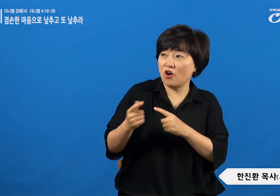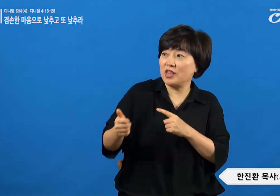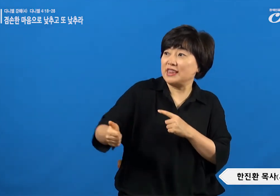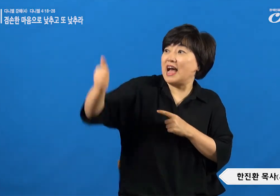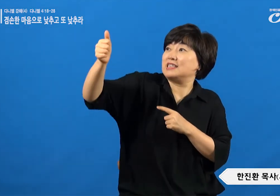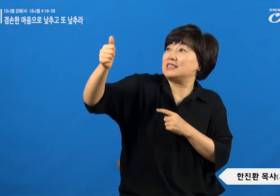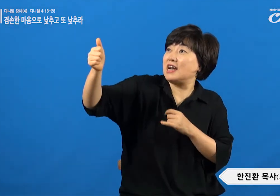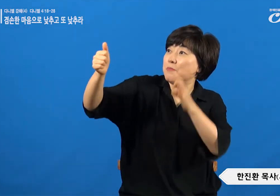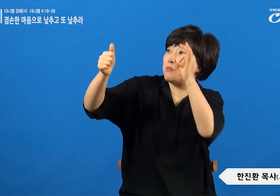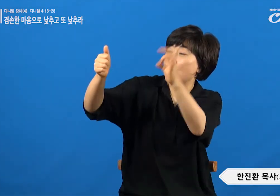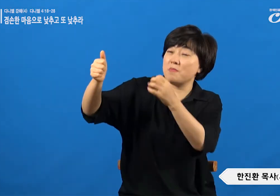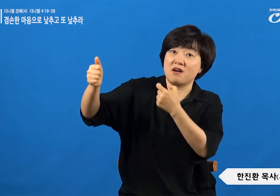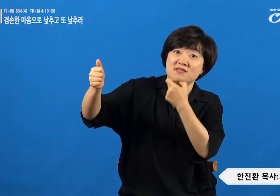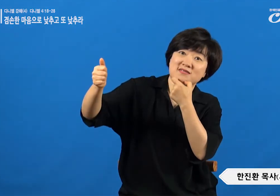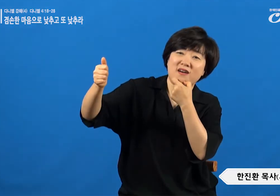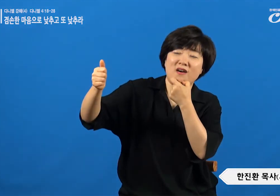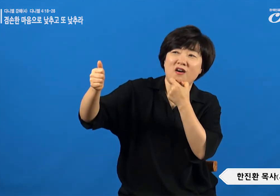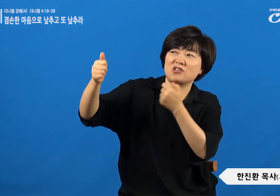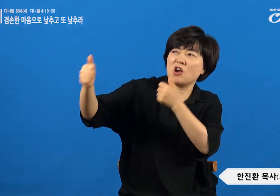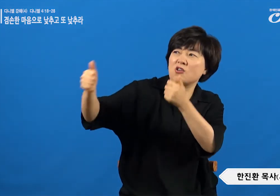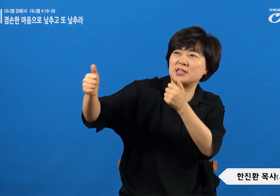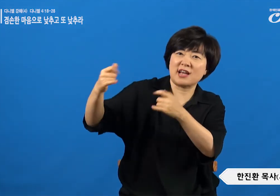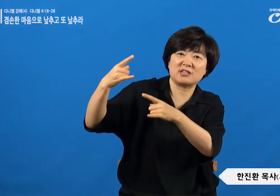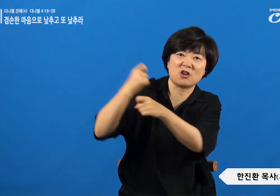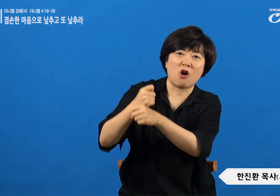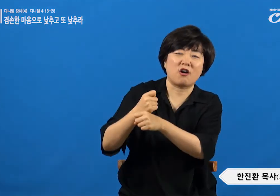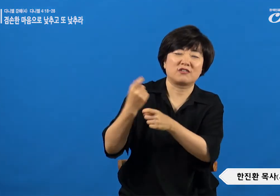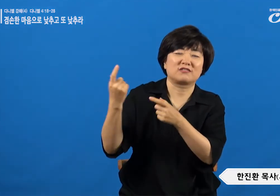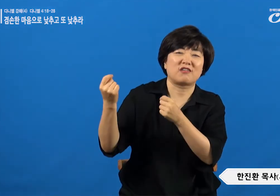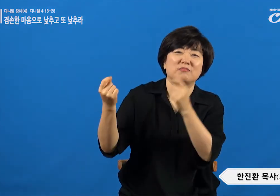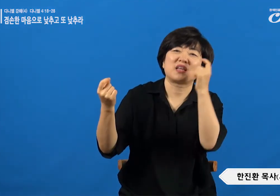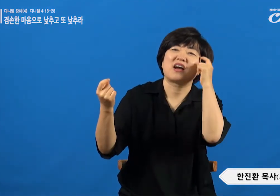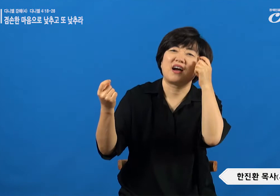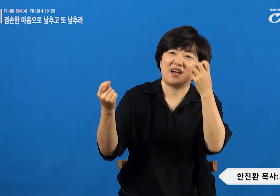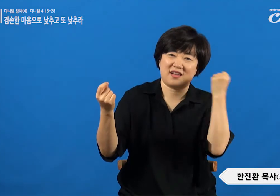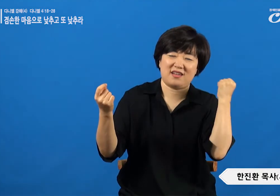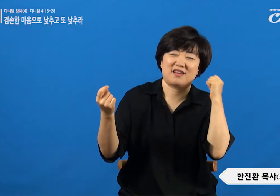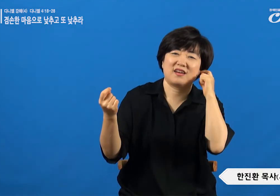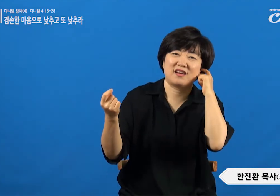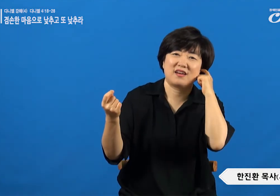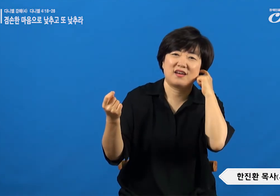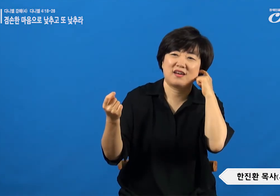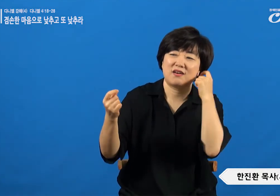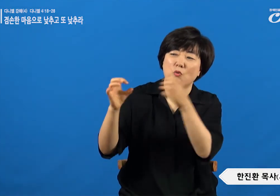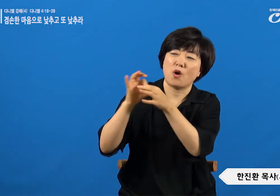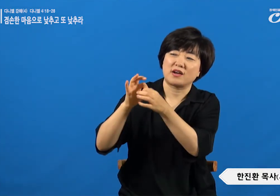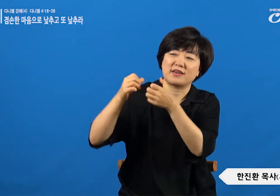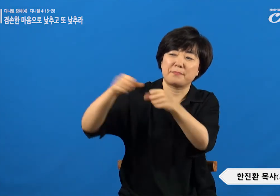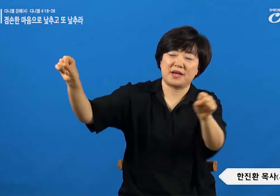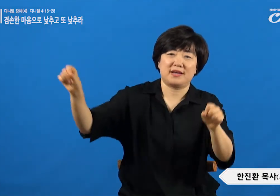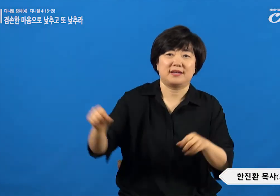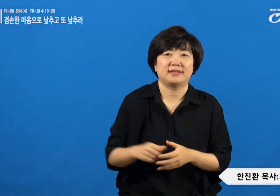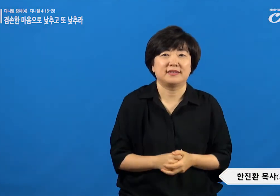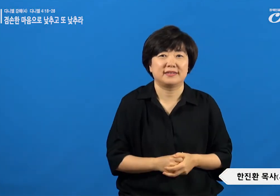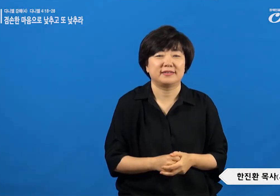있지를 못합니다. 그 사람을 경쟁자로 여기고 적으로 여깁니다. 관계가 파괴될 수밖에